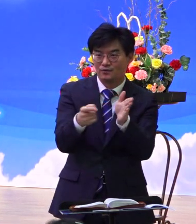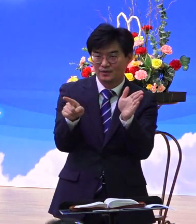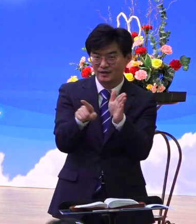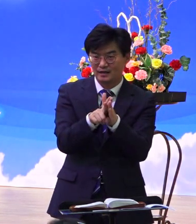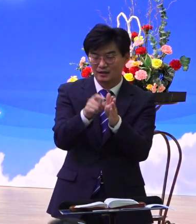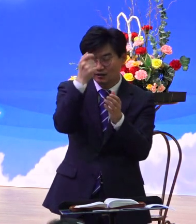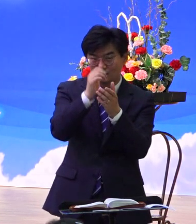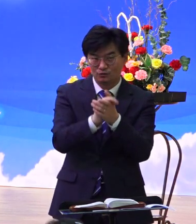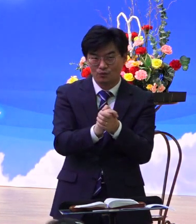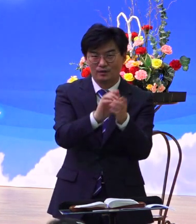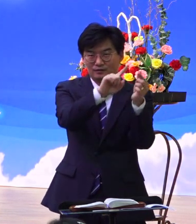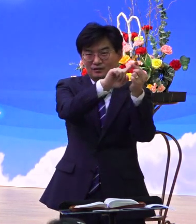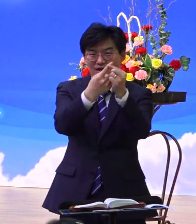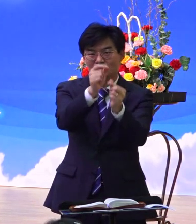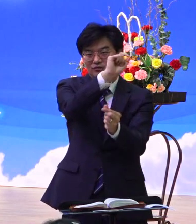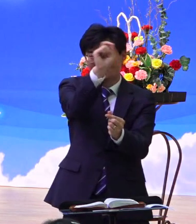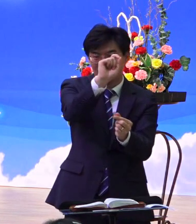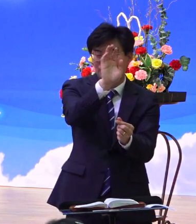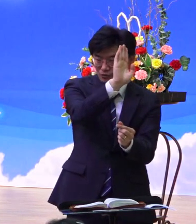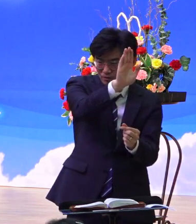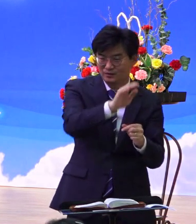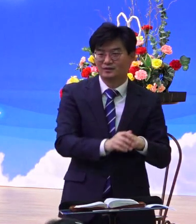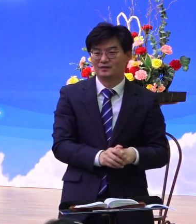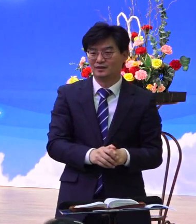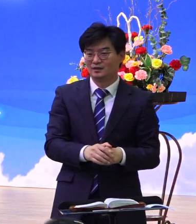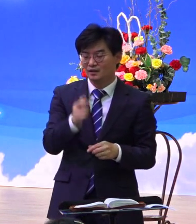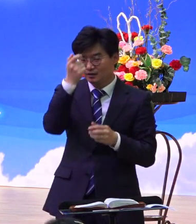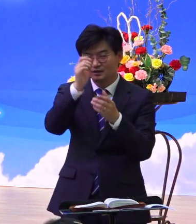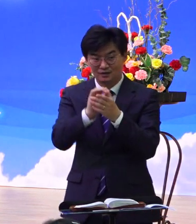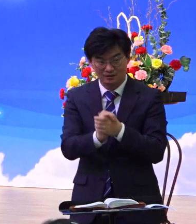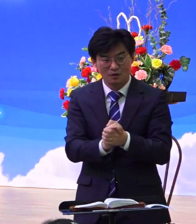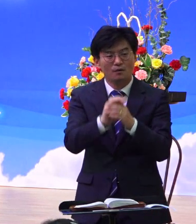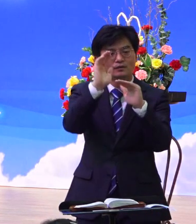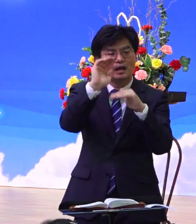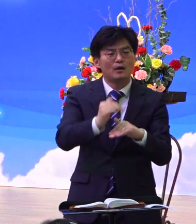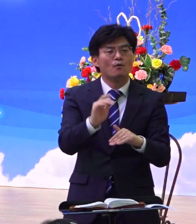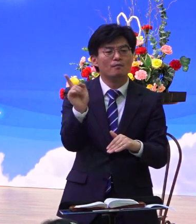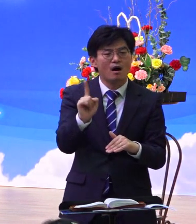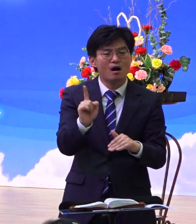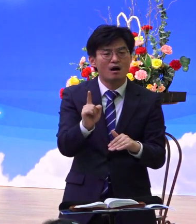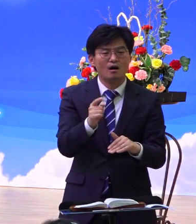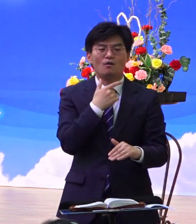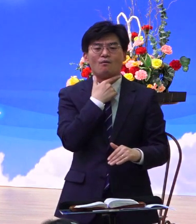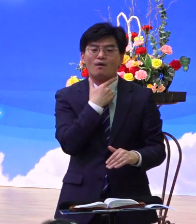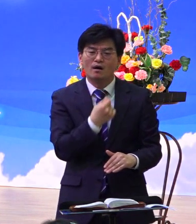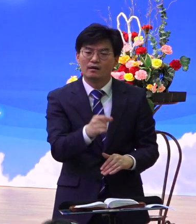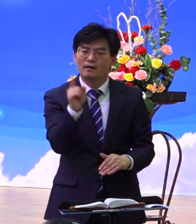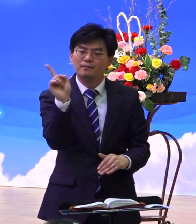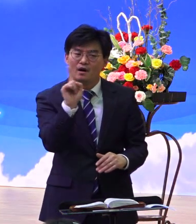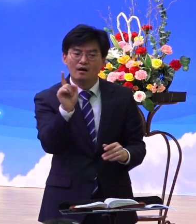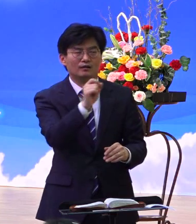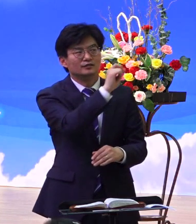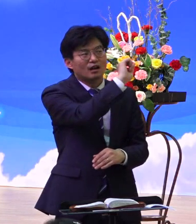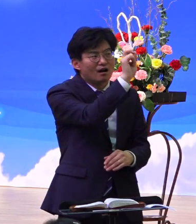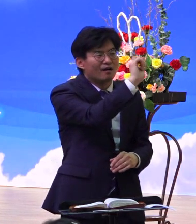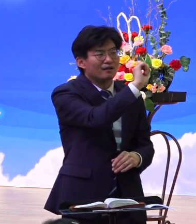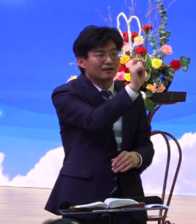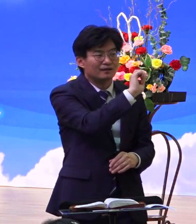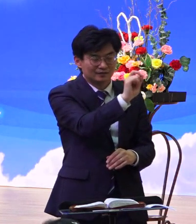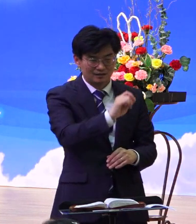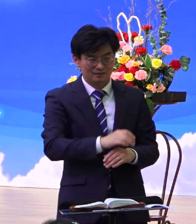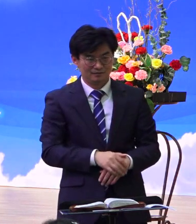위해 기도하고 손주들을 위해서 기도하는 기도의 내용들을 그 방 안에 다 붙여놓으셨더라고요. 그리고 그 자리에 앉아서 기도 의자에 앉아서